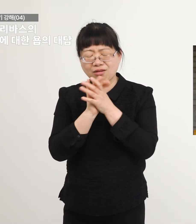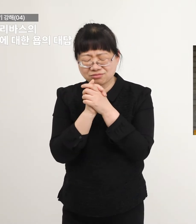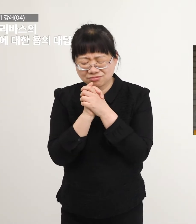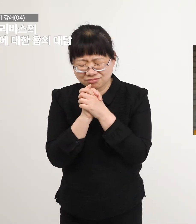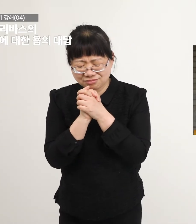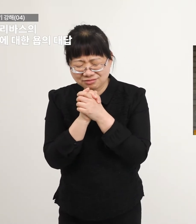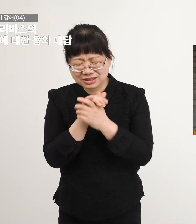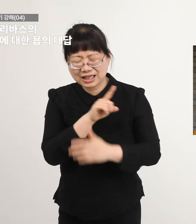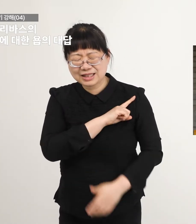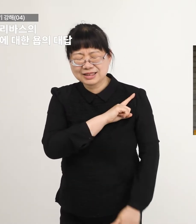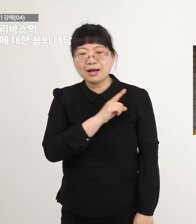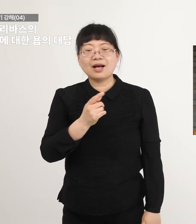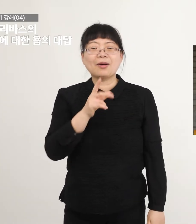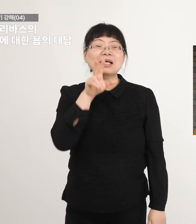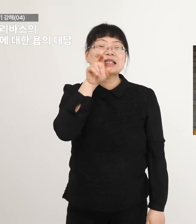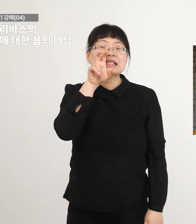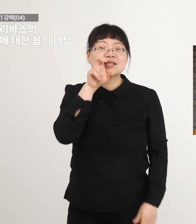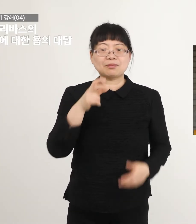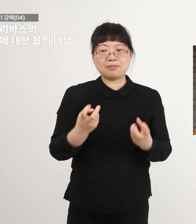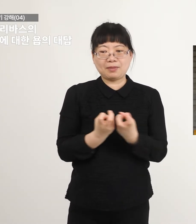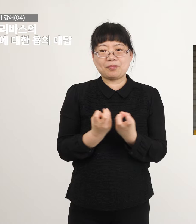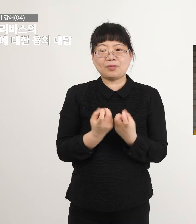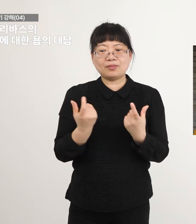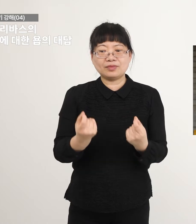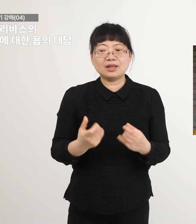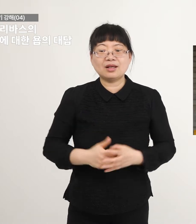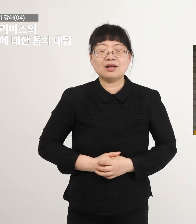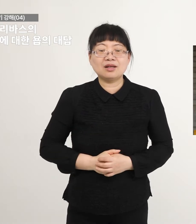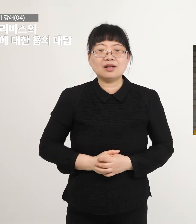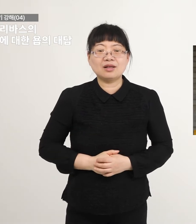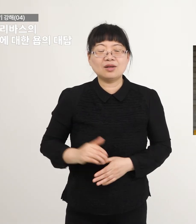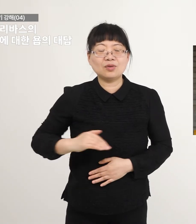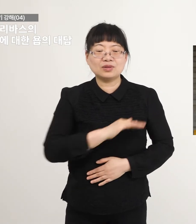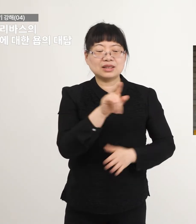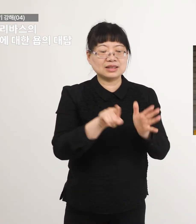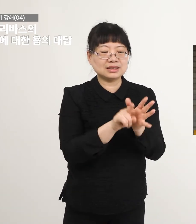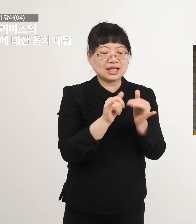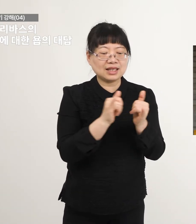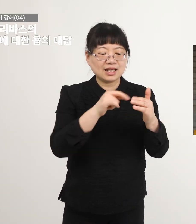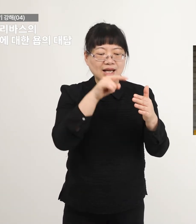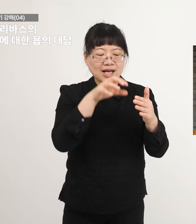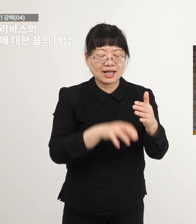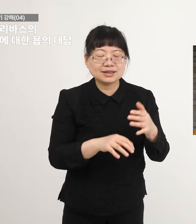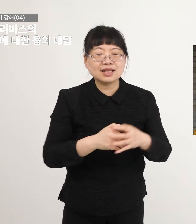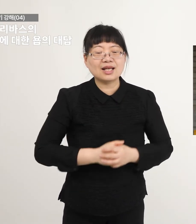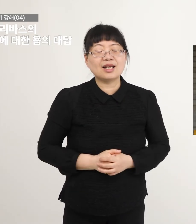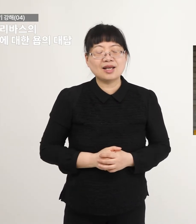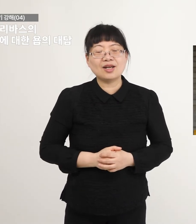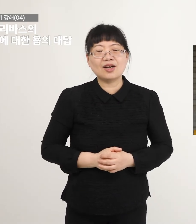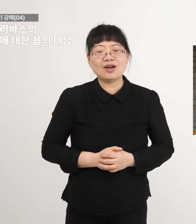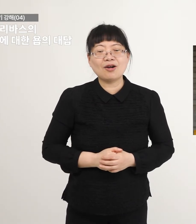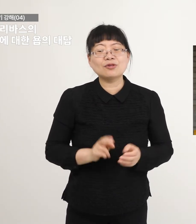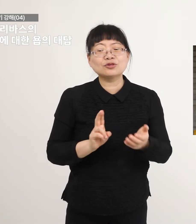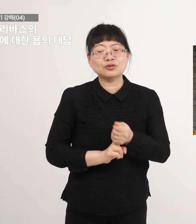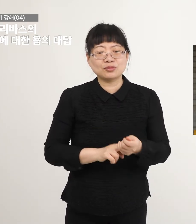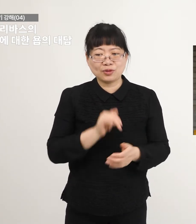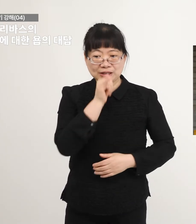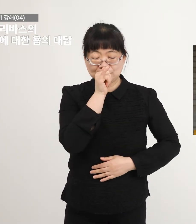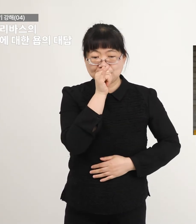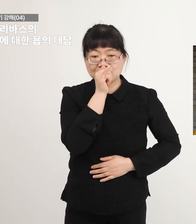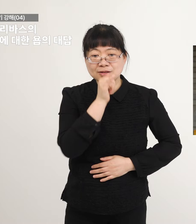게 가장 빠른 방법이다. 자, 이것이 이제 우리 신앙인들 속에 아주 교묘하게 묻어